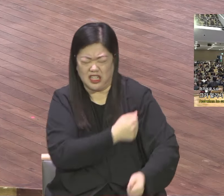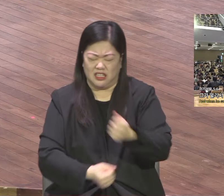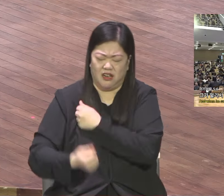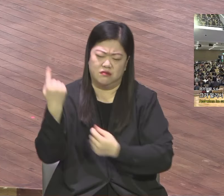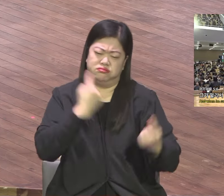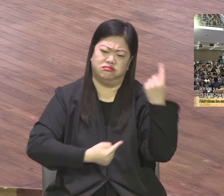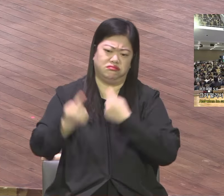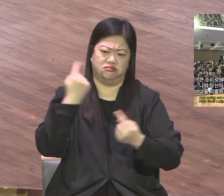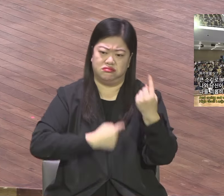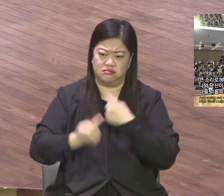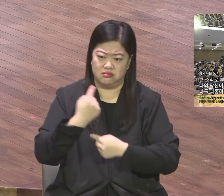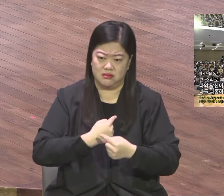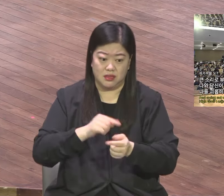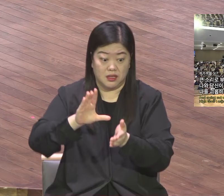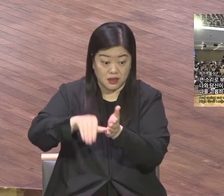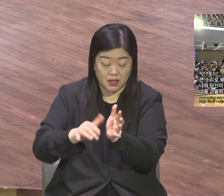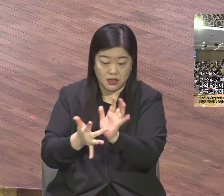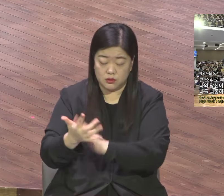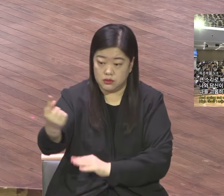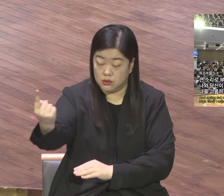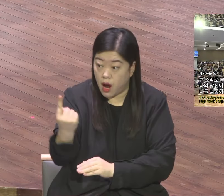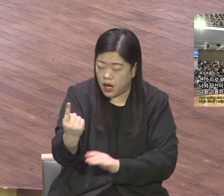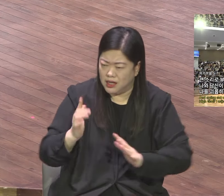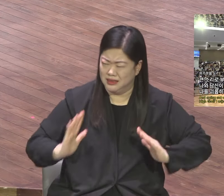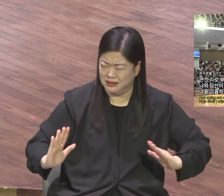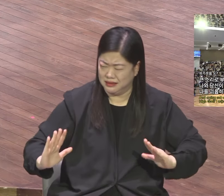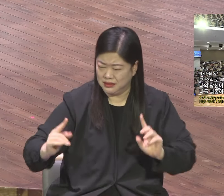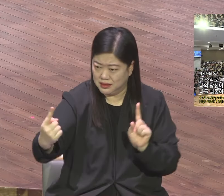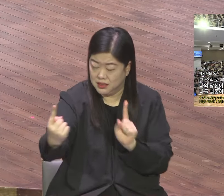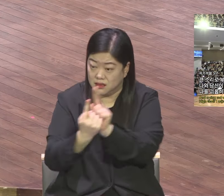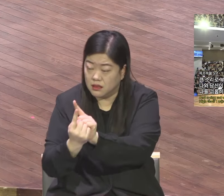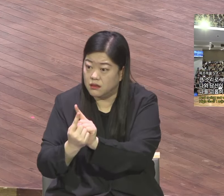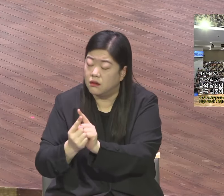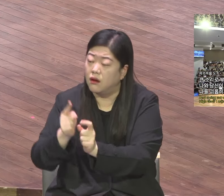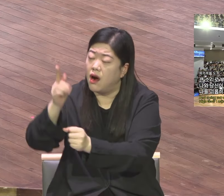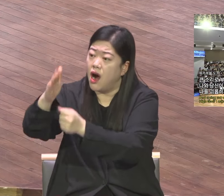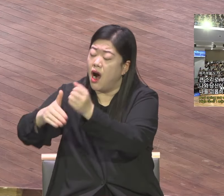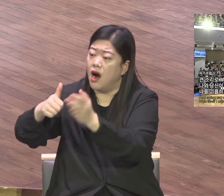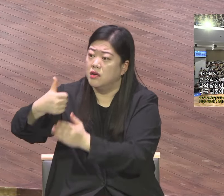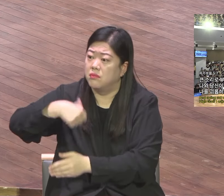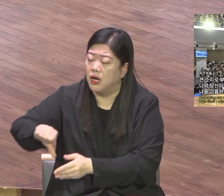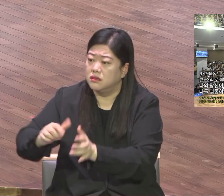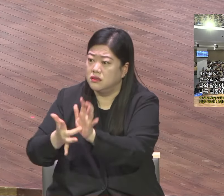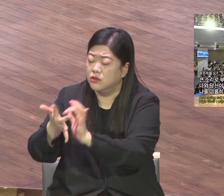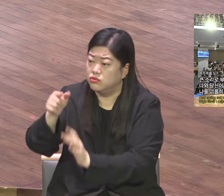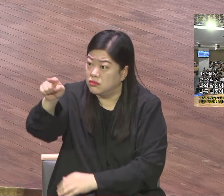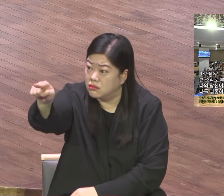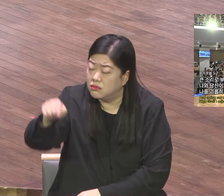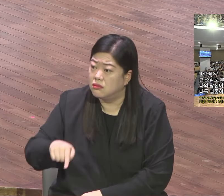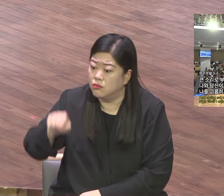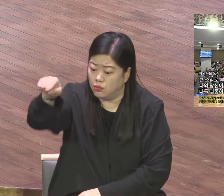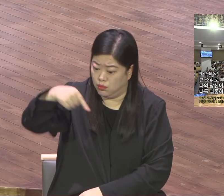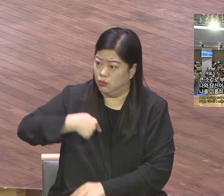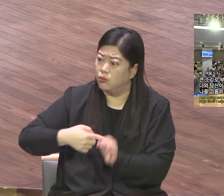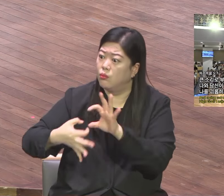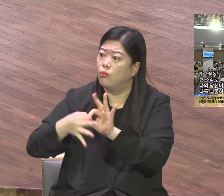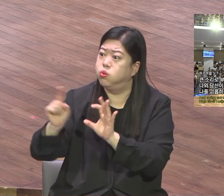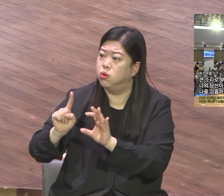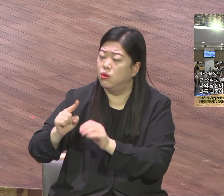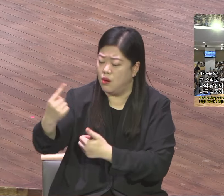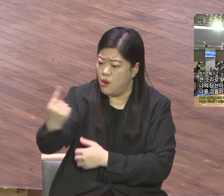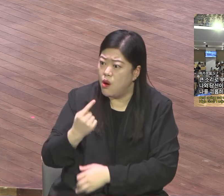예수를 보고 달려와 절하며 큰 소리로 부르짖어 이르되 지극히 높으신 하나님의 아들 예수 무슨 상관이